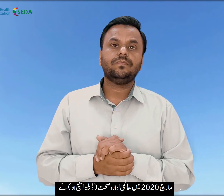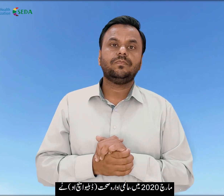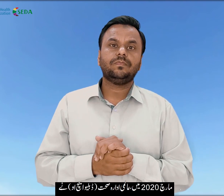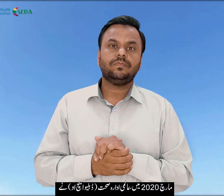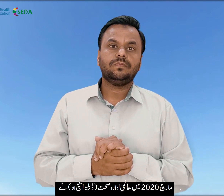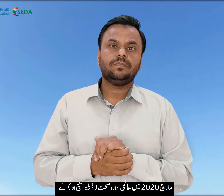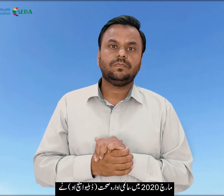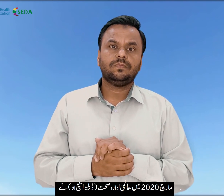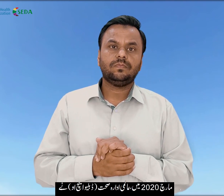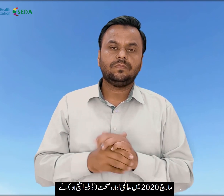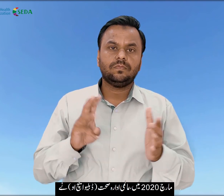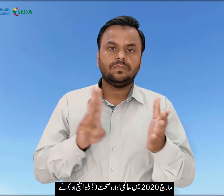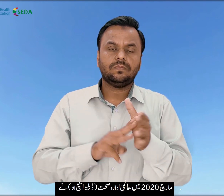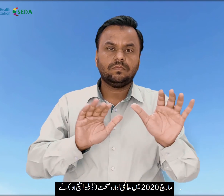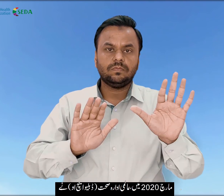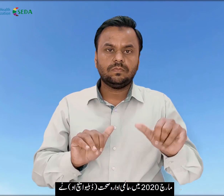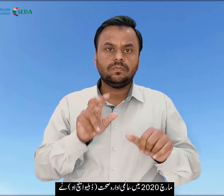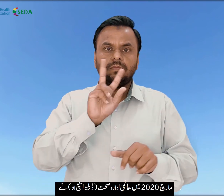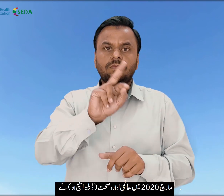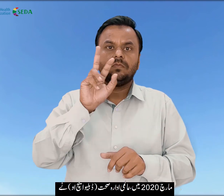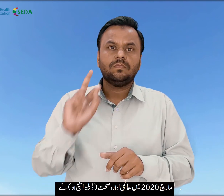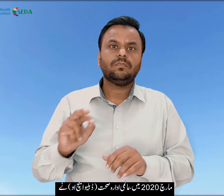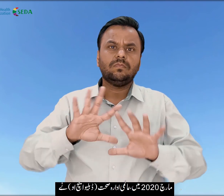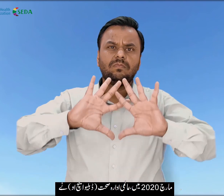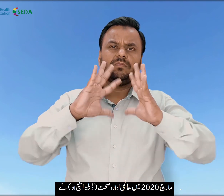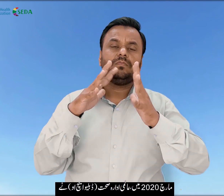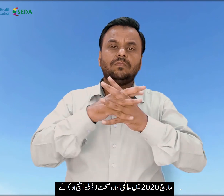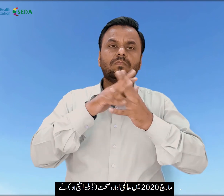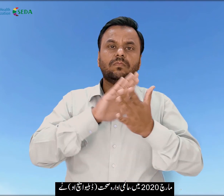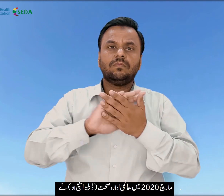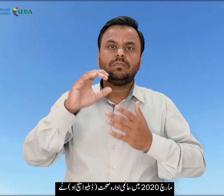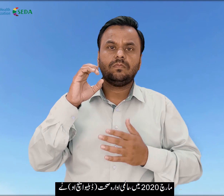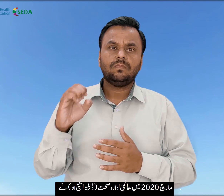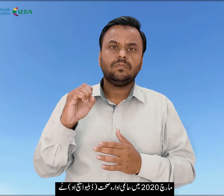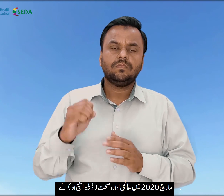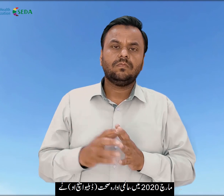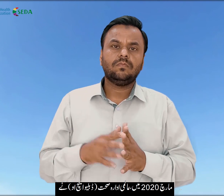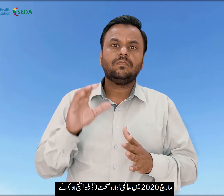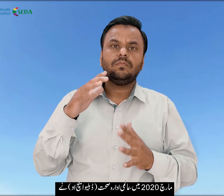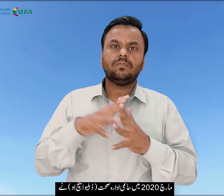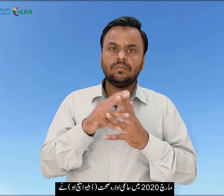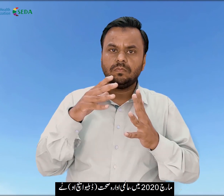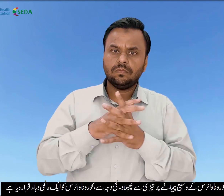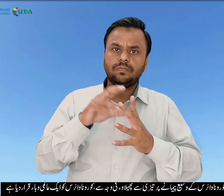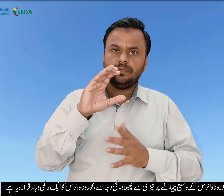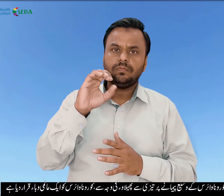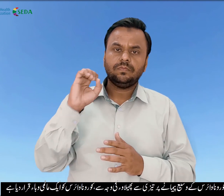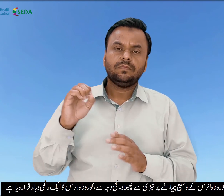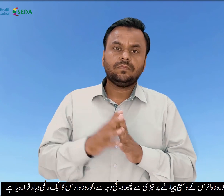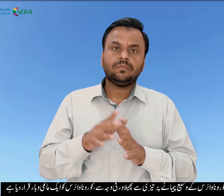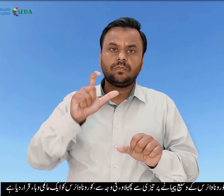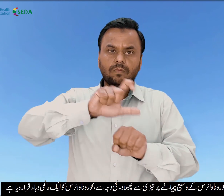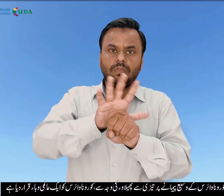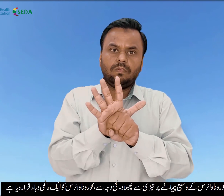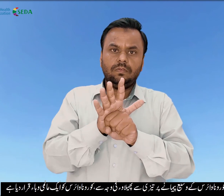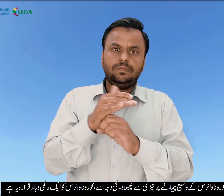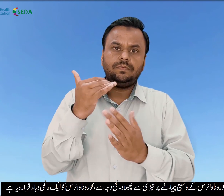مارچ 2020 میں عالمی ادارہ صحت WHO نے کورونا وائرس کے وسیع پیمانے